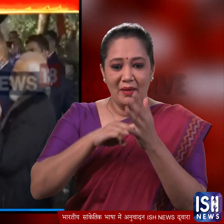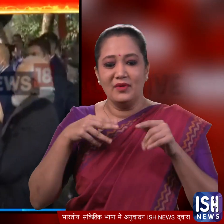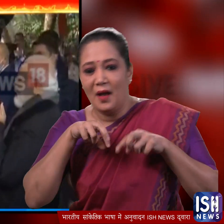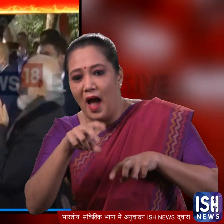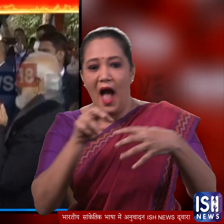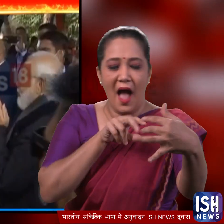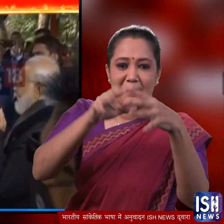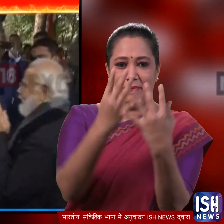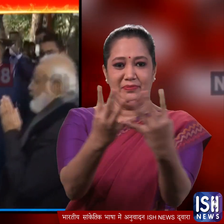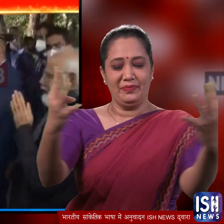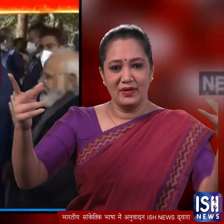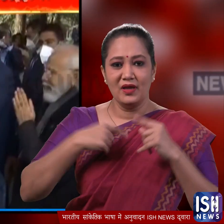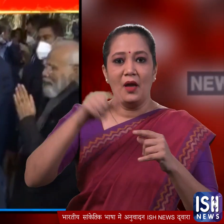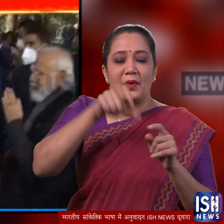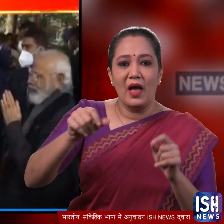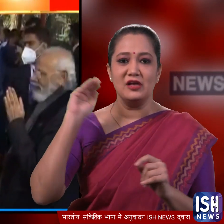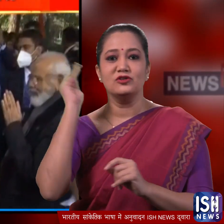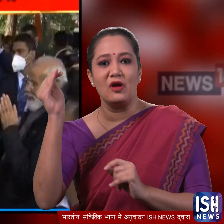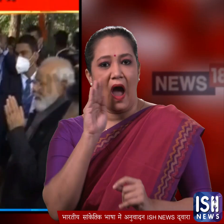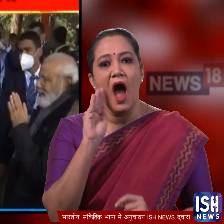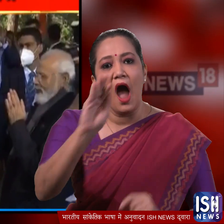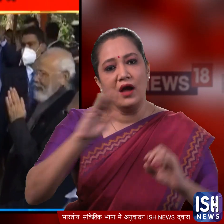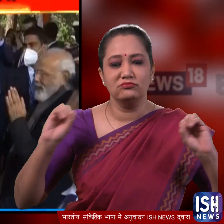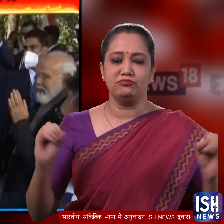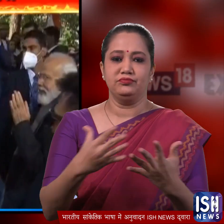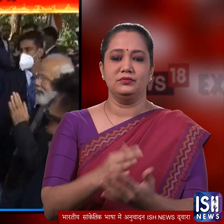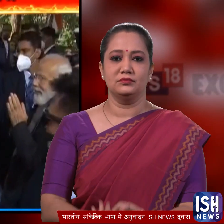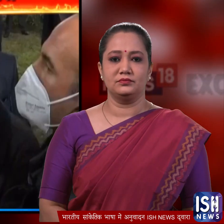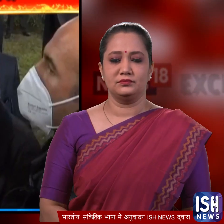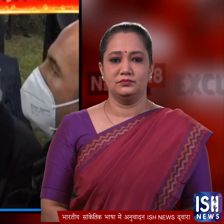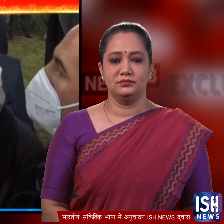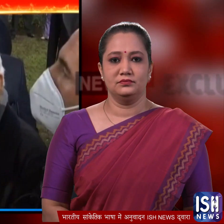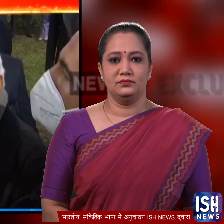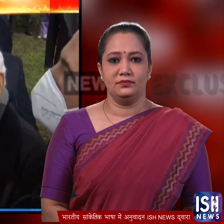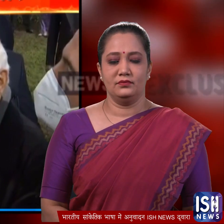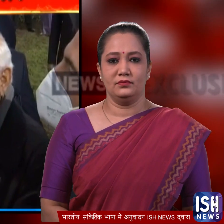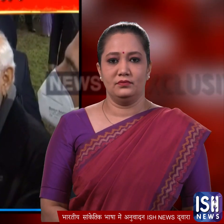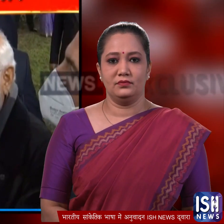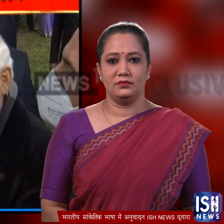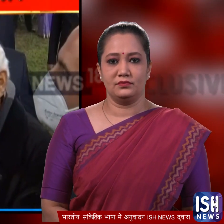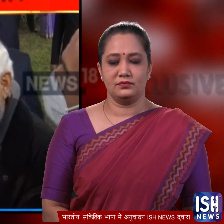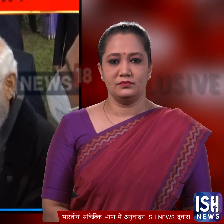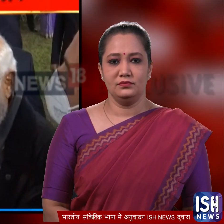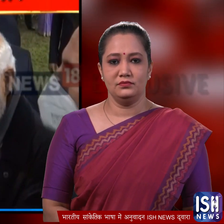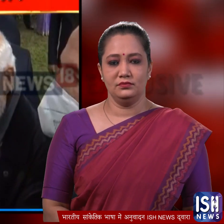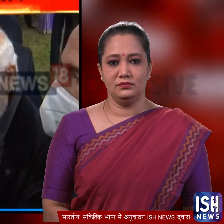भीड़ की ओर पहुंचे, कुछ लोगों ने शिव तांडव स्रोत का एक हिस्सा सुनाना शुरू कर दिया। ओम